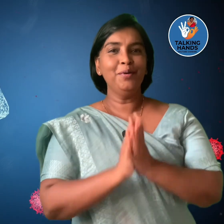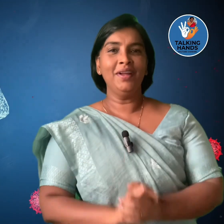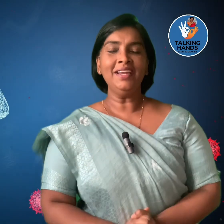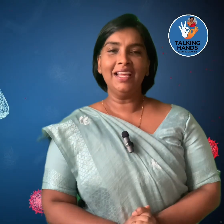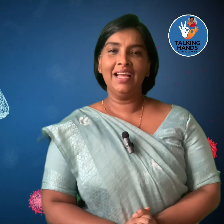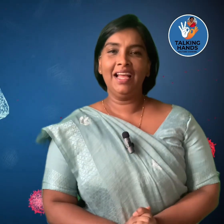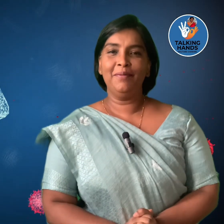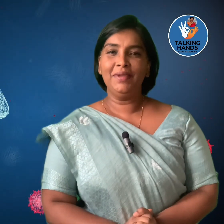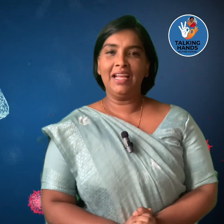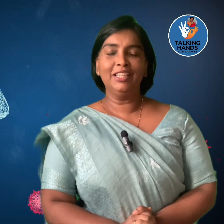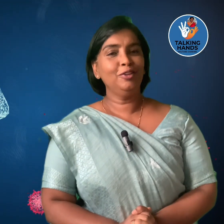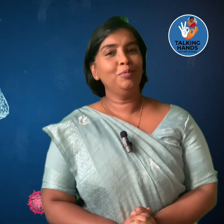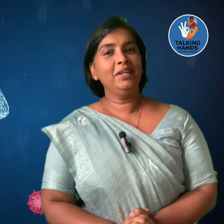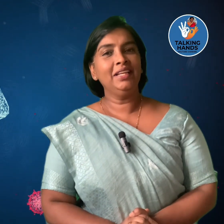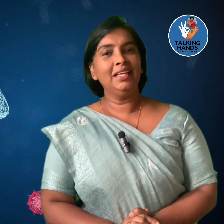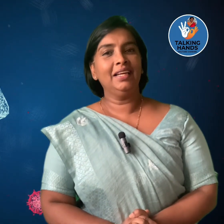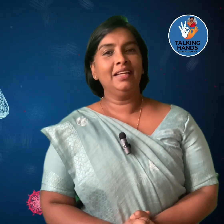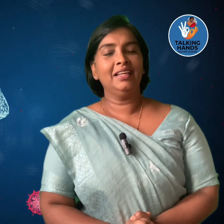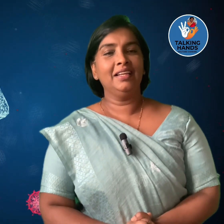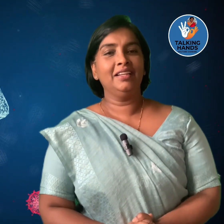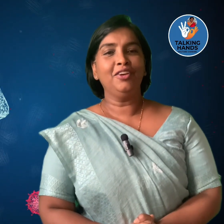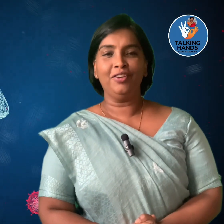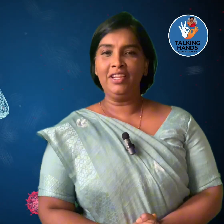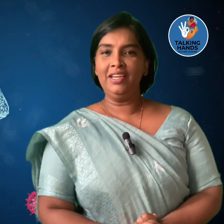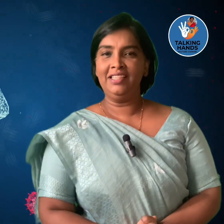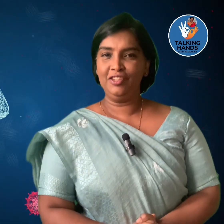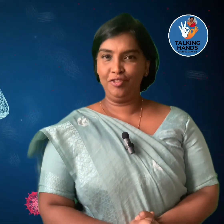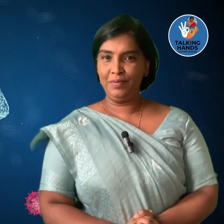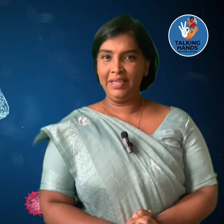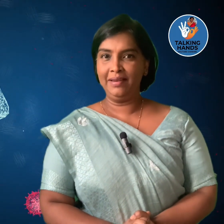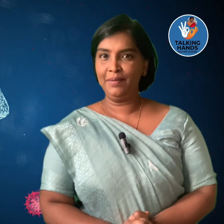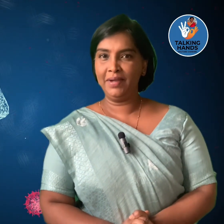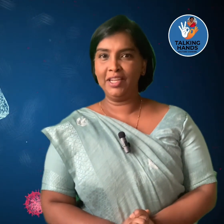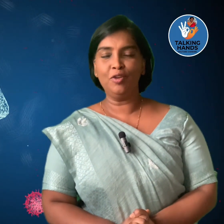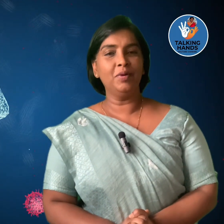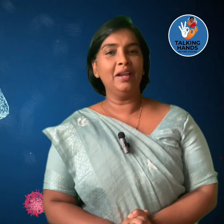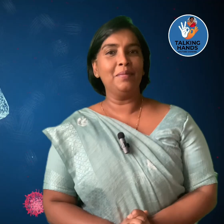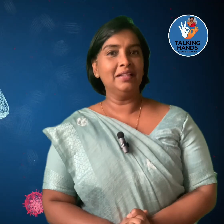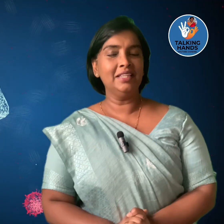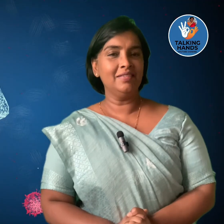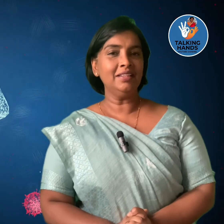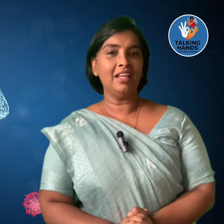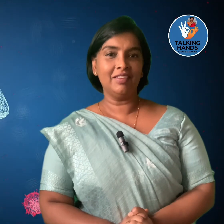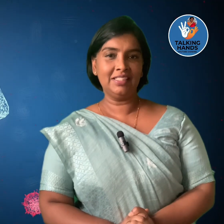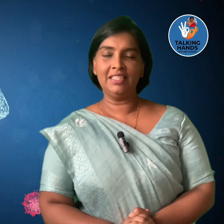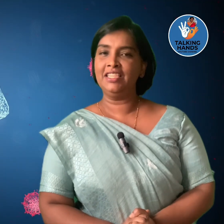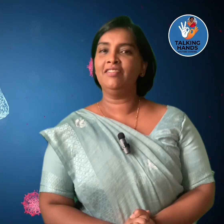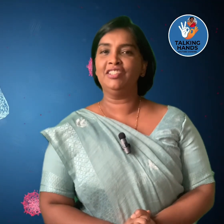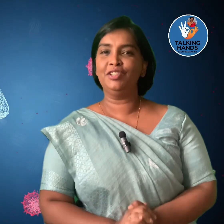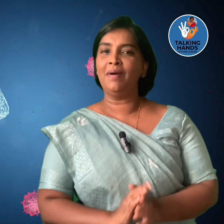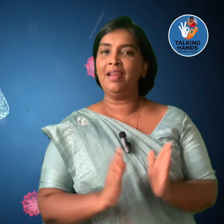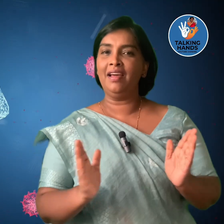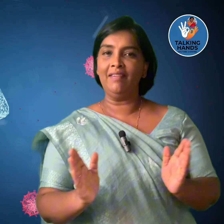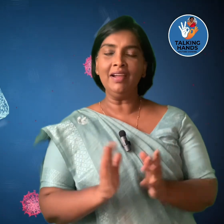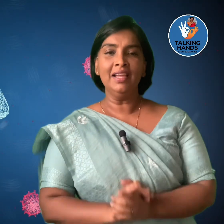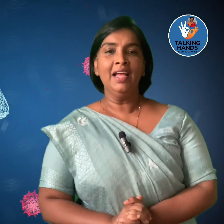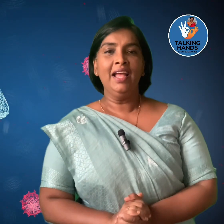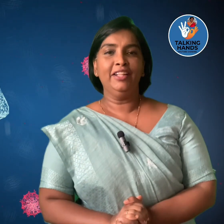අයිබෝවන් අදත් ඔබට Talking Lens YouTube channel එකේ මගින් ඔබට ලබා දෙනවා තවත් සංඥා වචන මාලාවක්. එතකොට